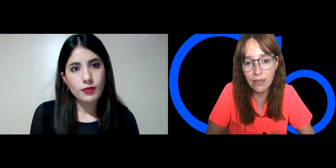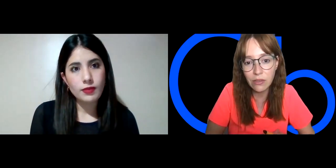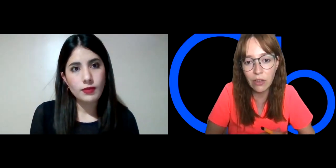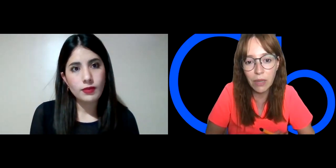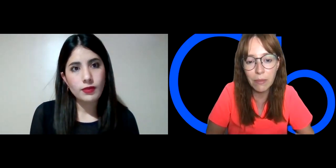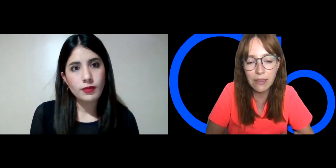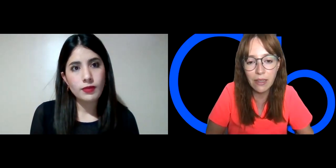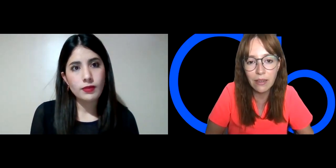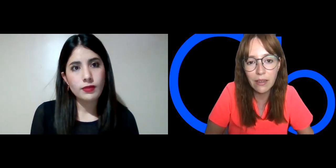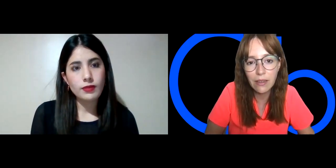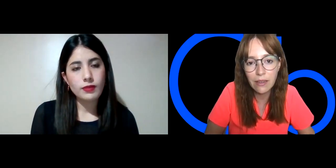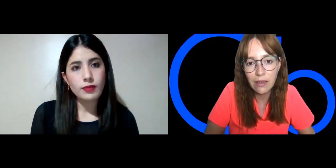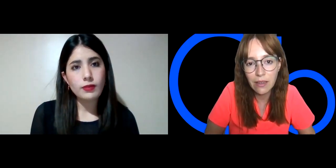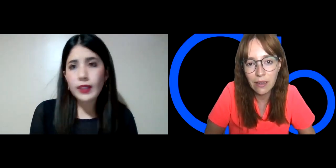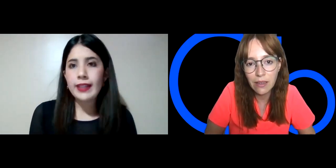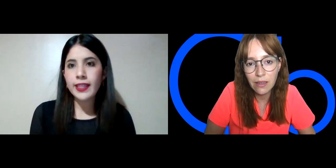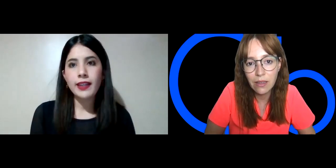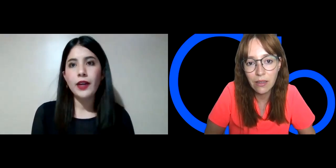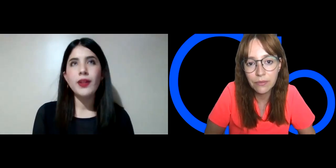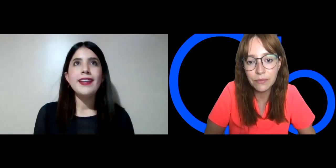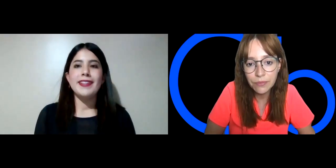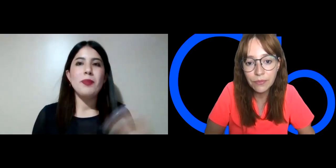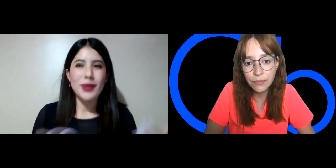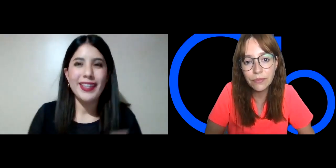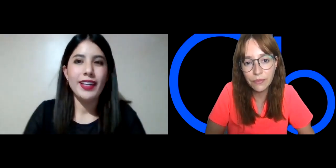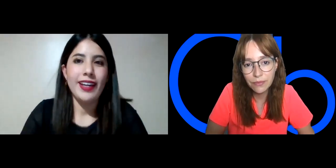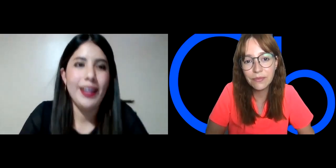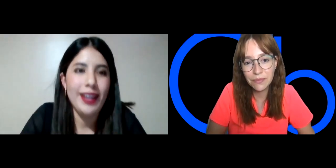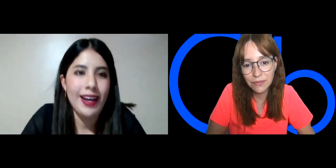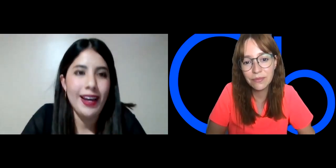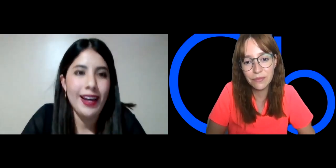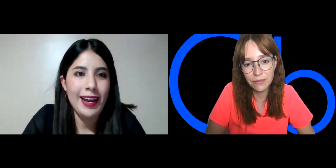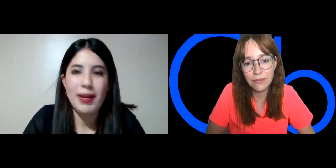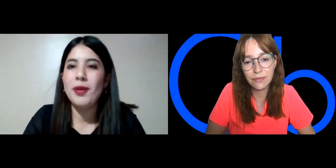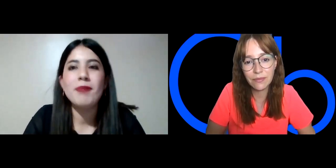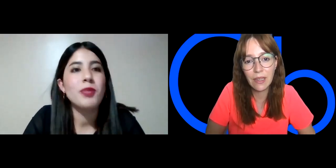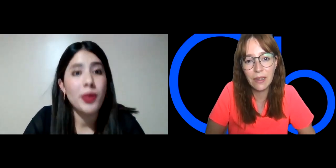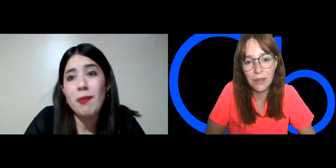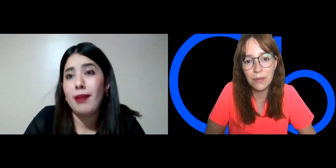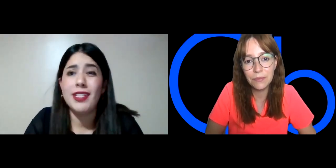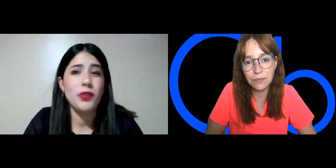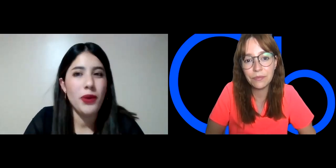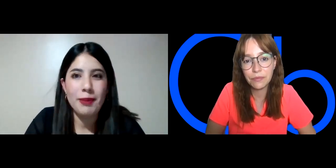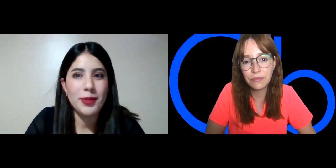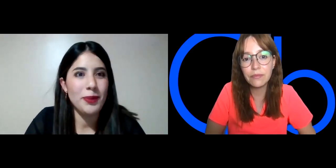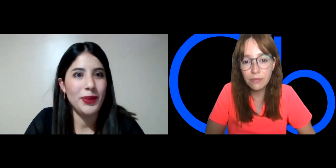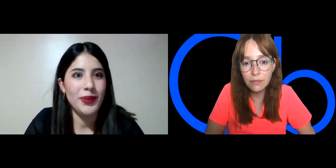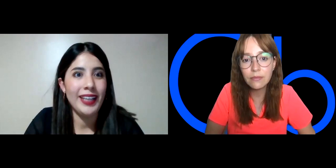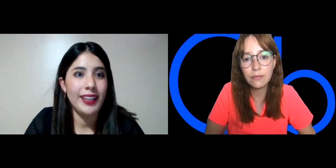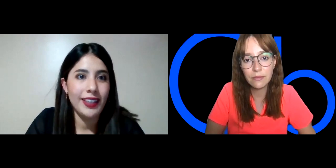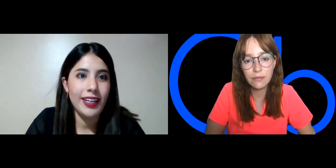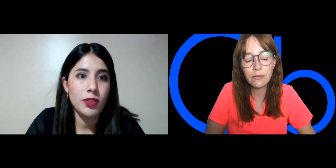de cuentas, eso es lo que va a pasar. Sí, claro. Sí, de por sí, hablando el mismo idioma, a veces no logramos